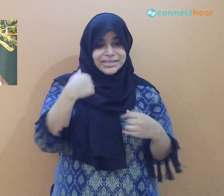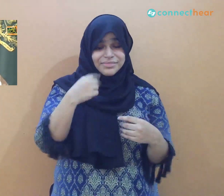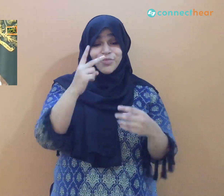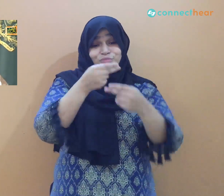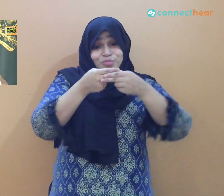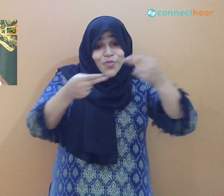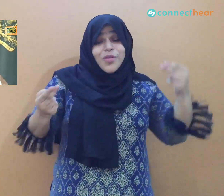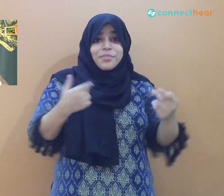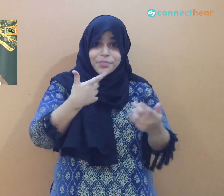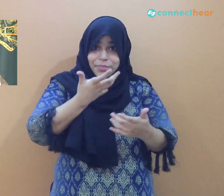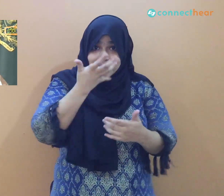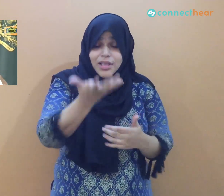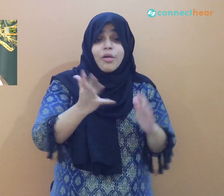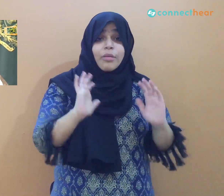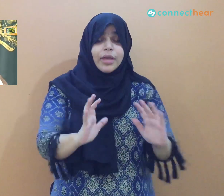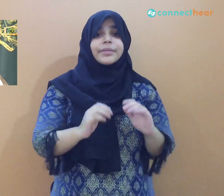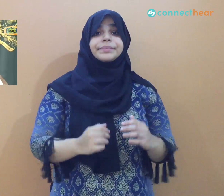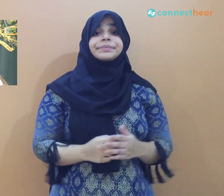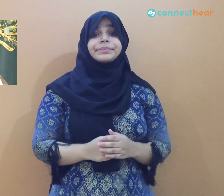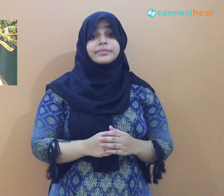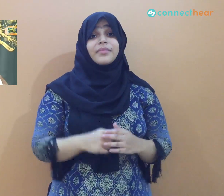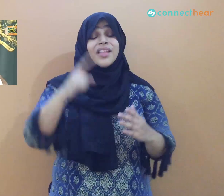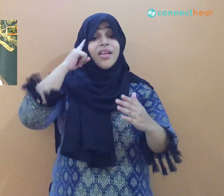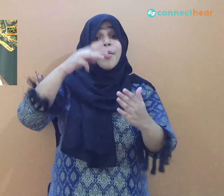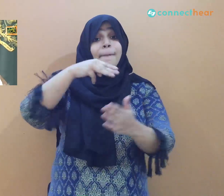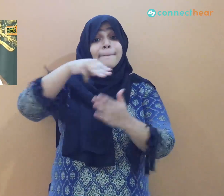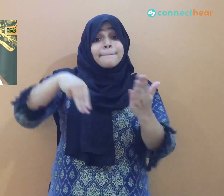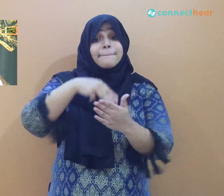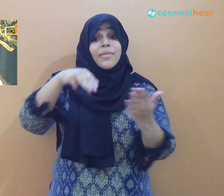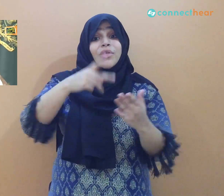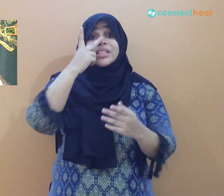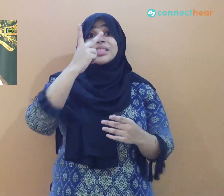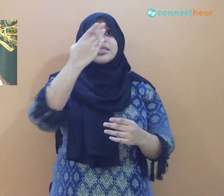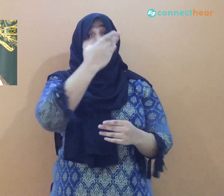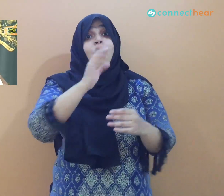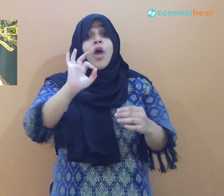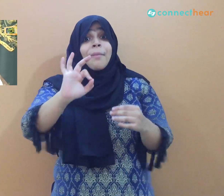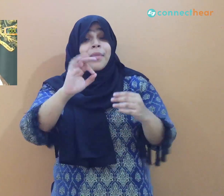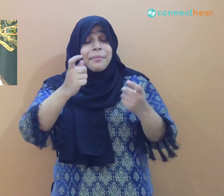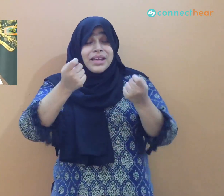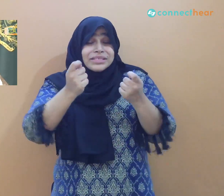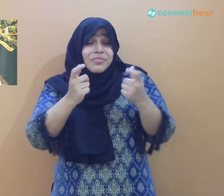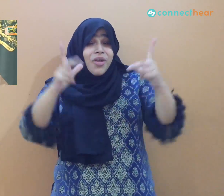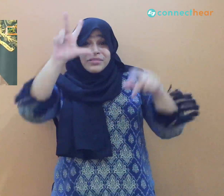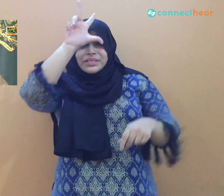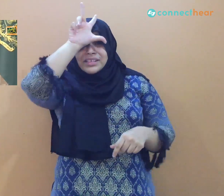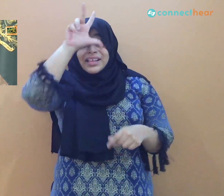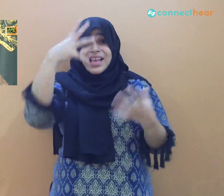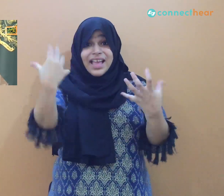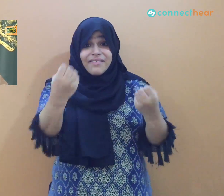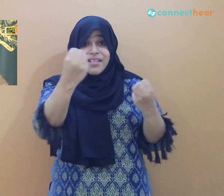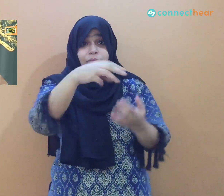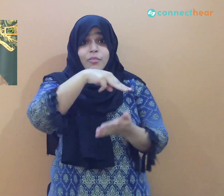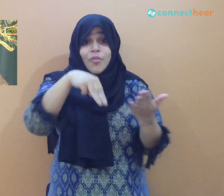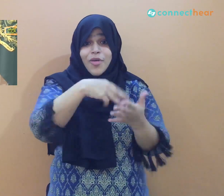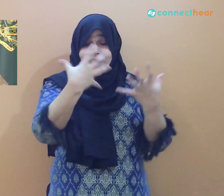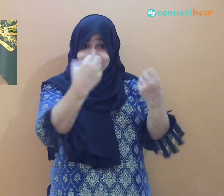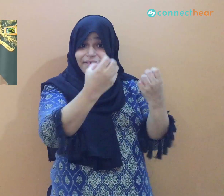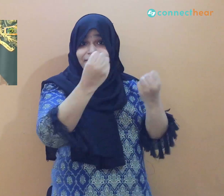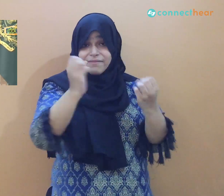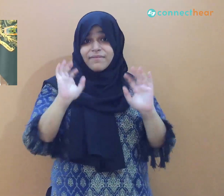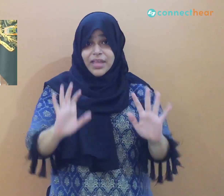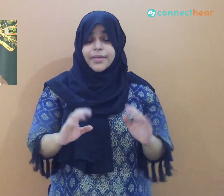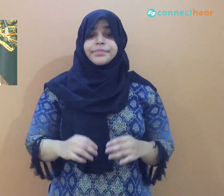لگا ہوں. آپ وہ ملک دیکھیں جن کے پاس بے تحاشا پیسہ ہے، اور پیسے کا بھی میں پھر موازنہ کر